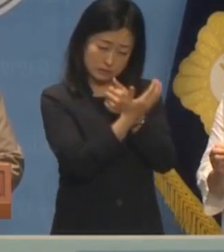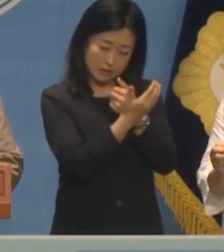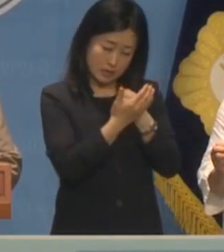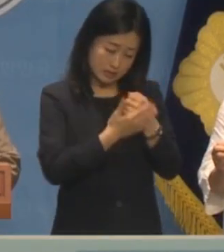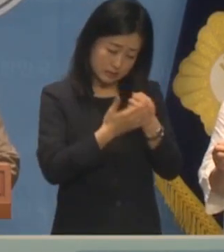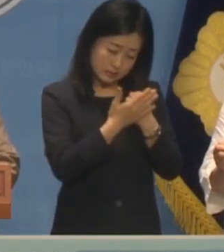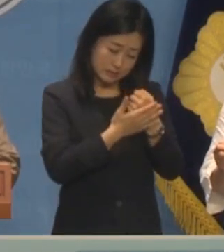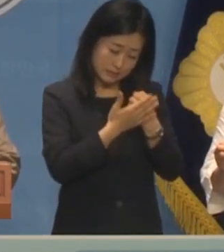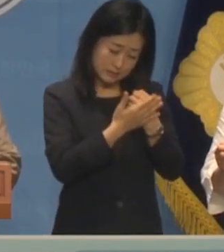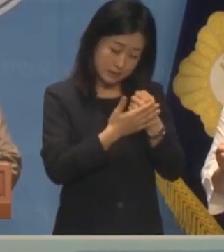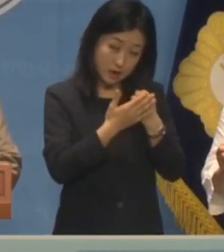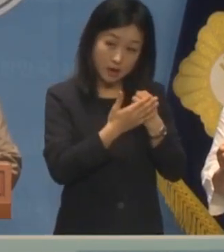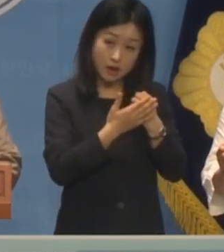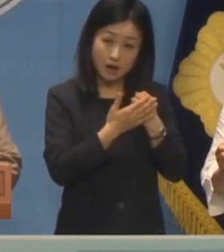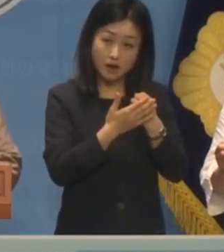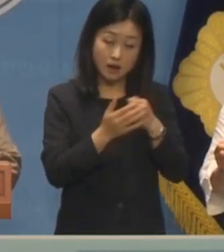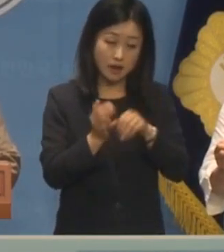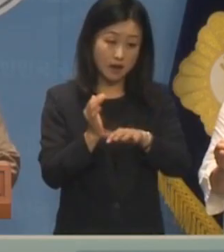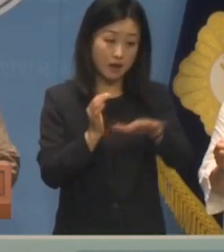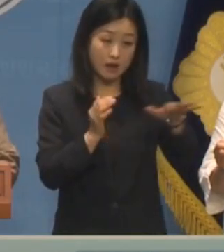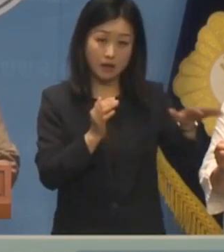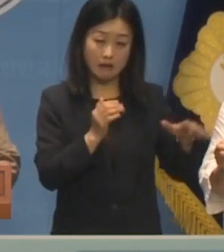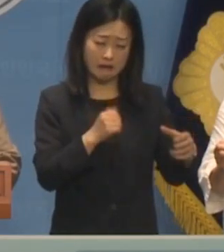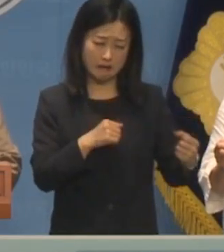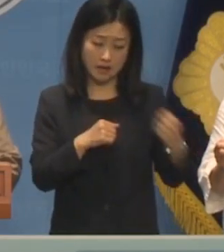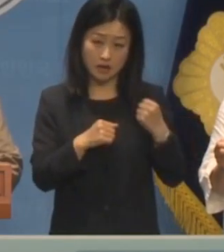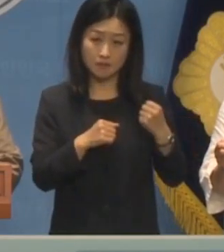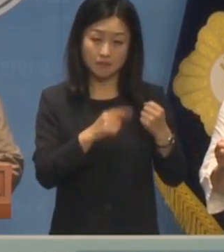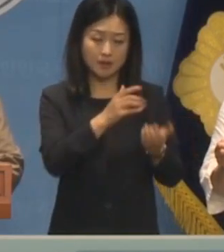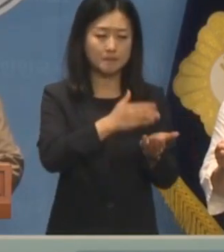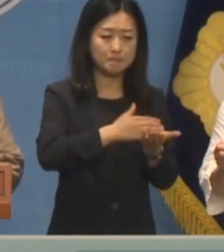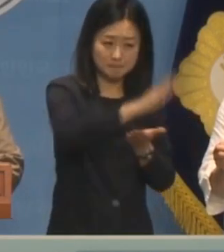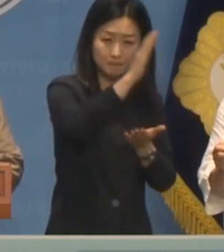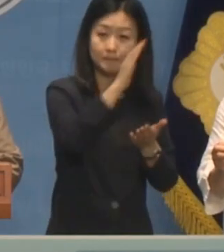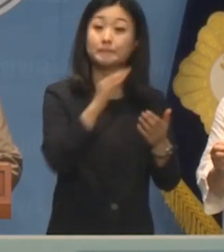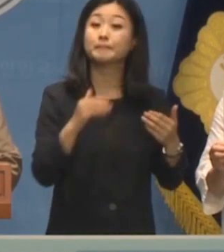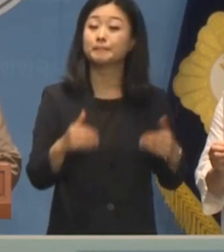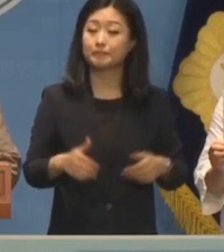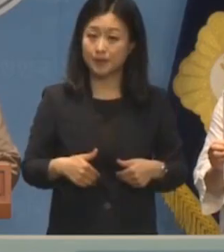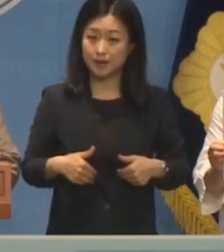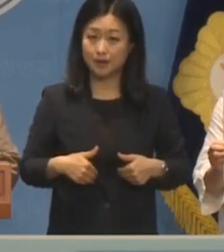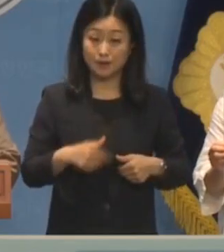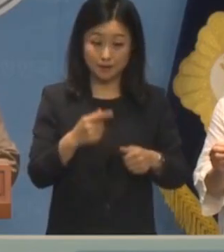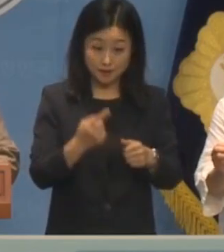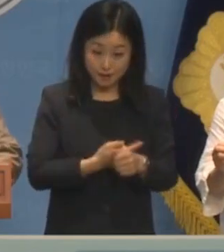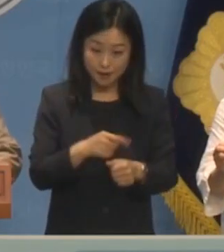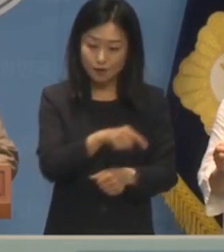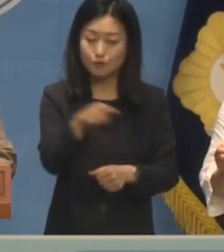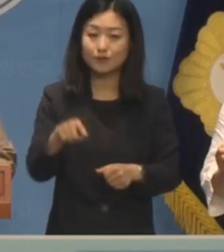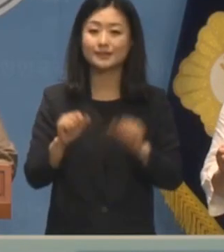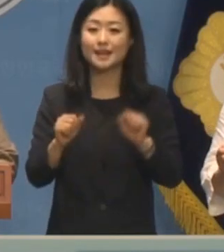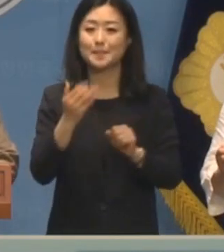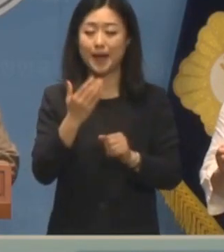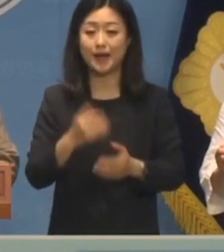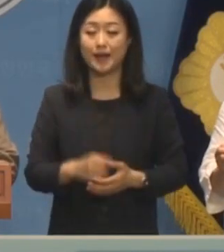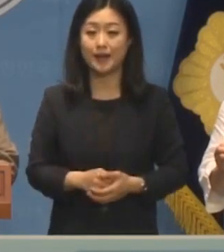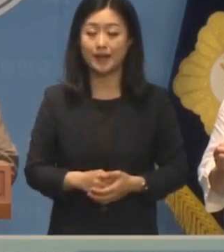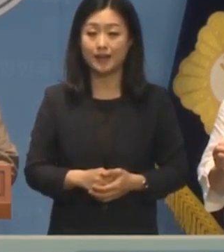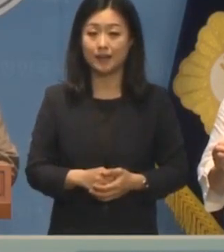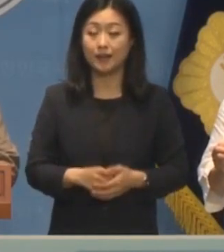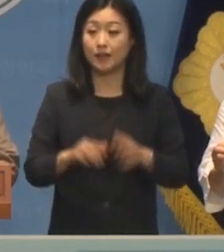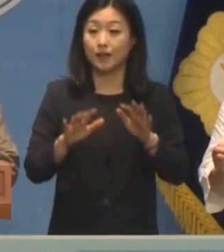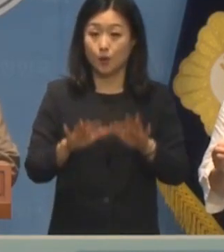위한 권력은 따라서 마땅히 타도해야 국민들이 살 수 있게 되었습니다.